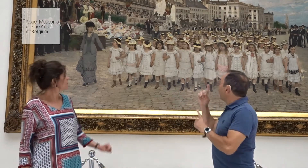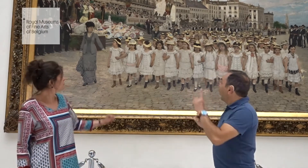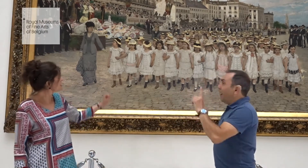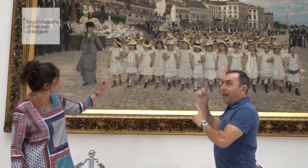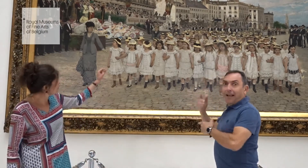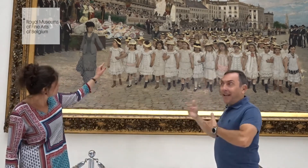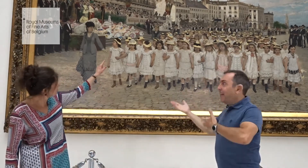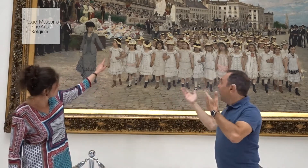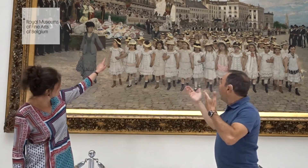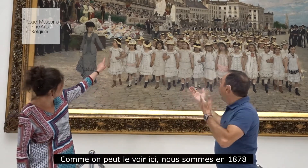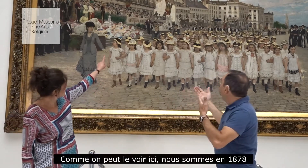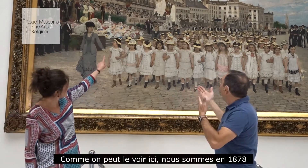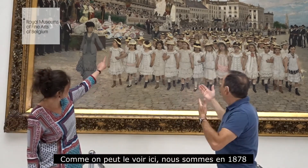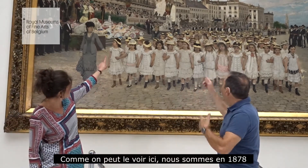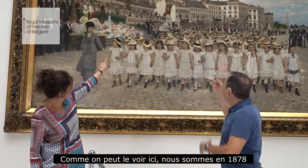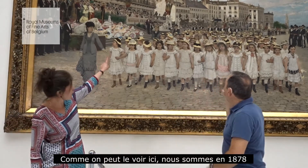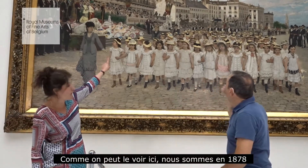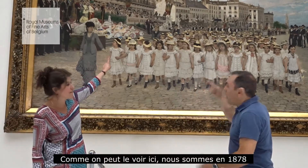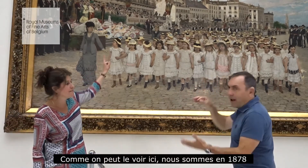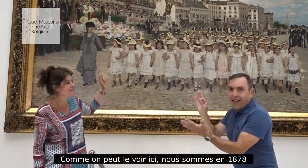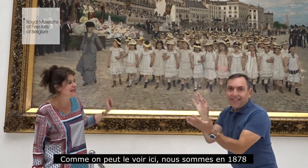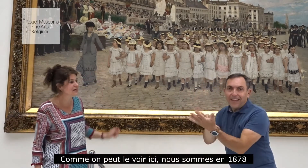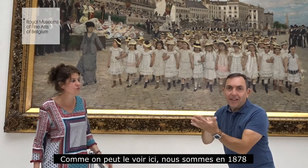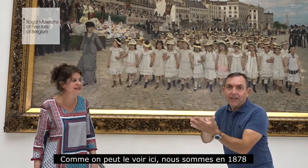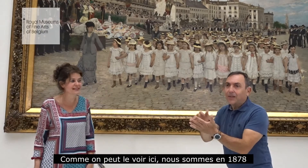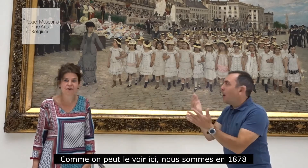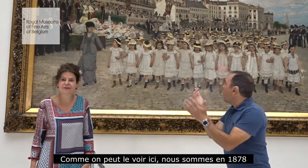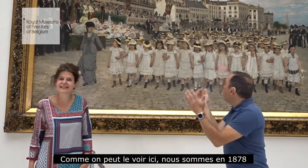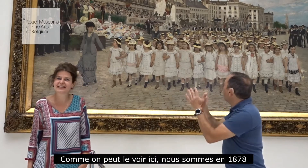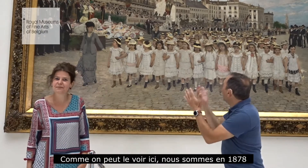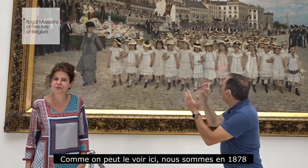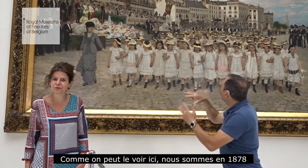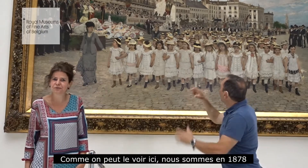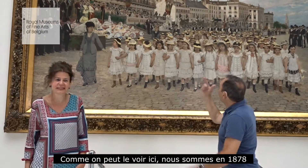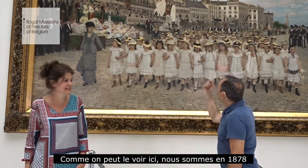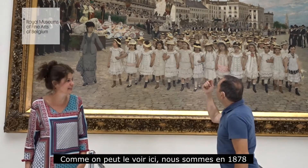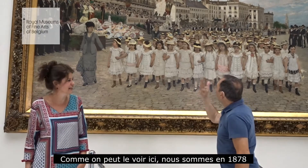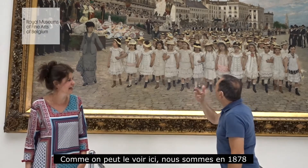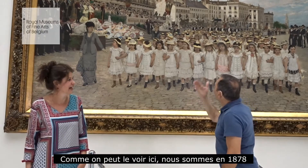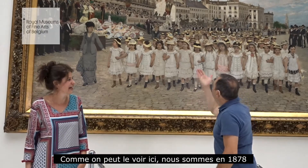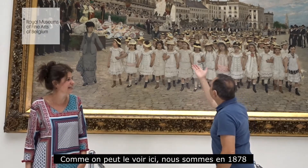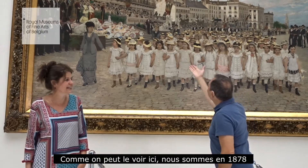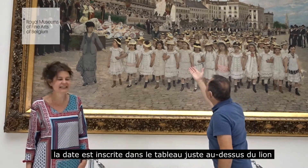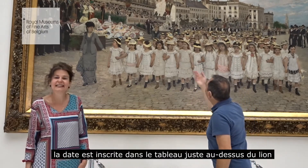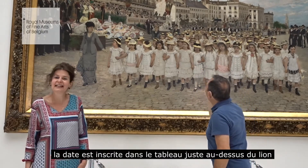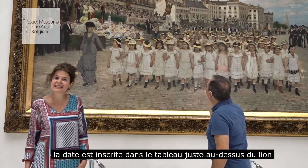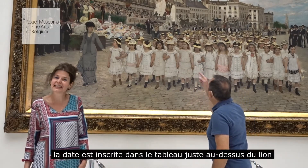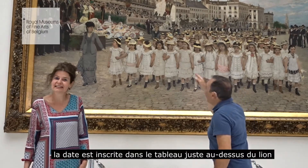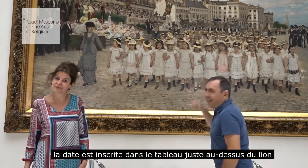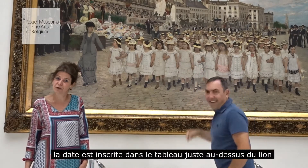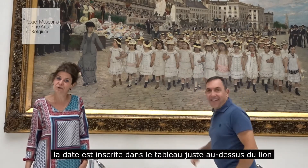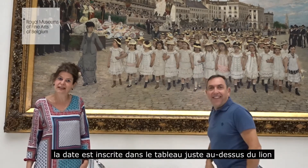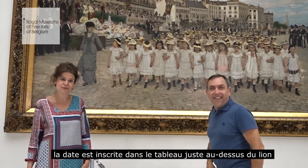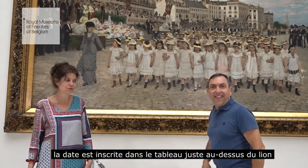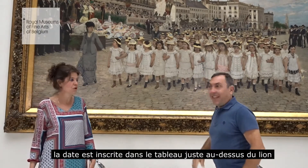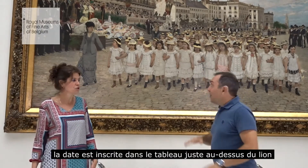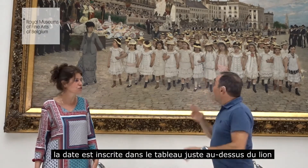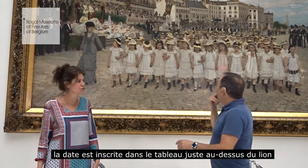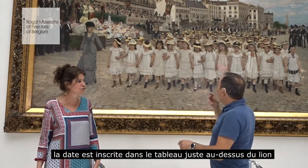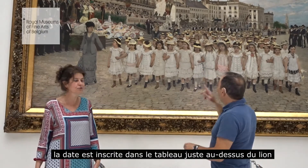puisque nous sommes, regardez, en 1878. La date est inscrite dans le tableau, juste